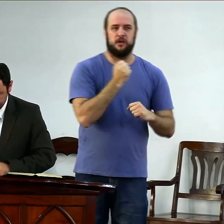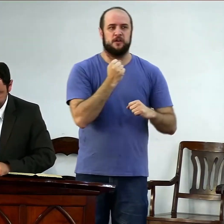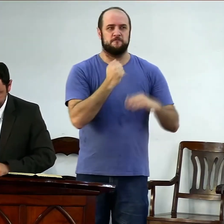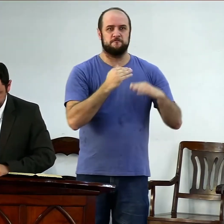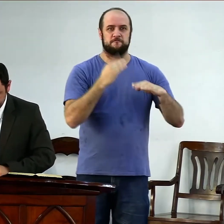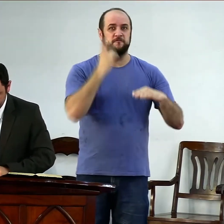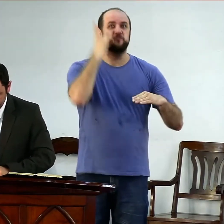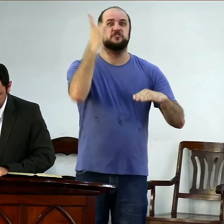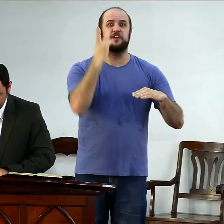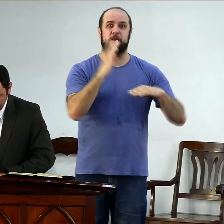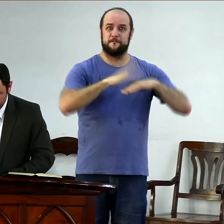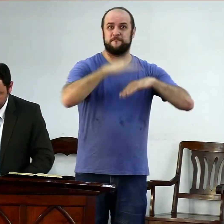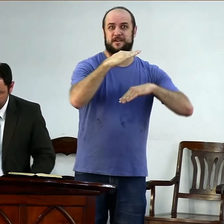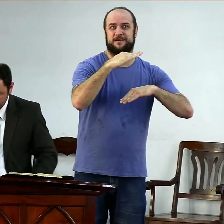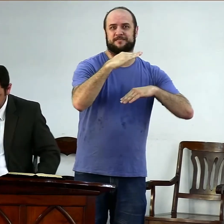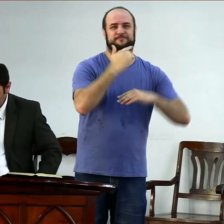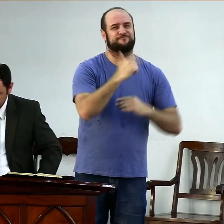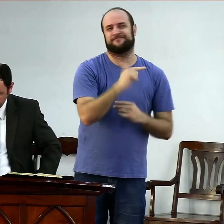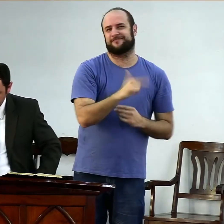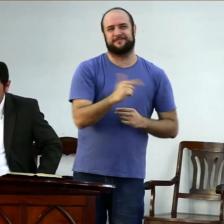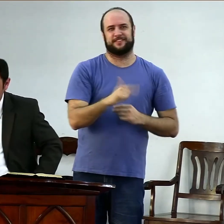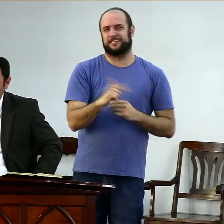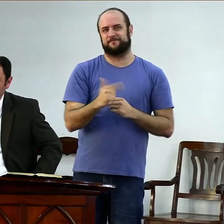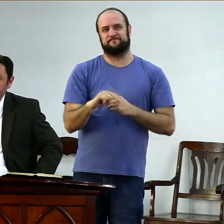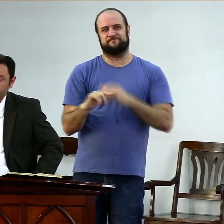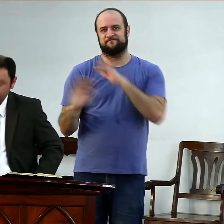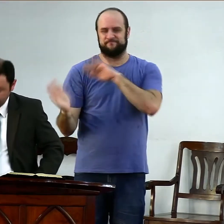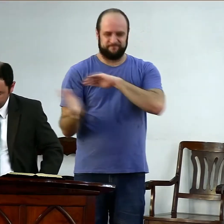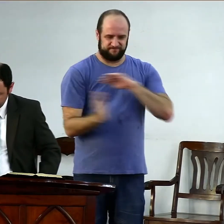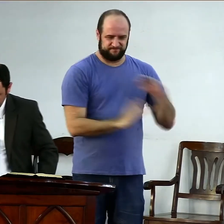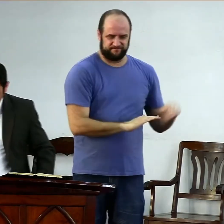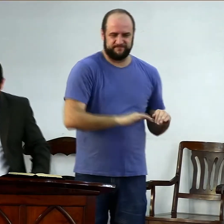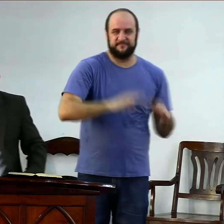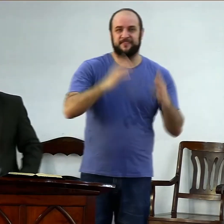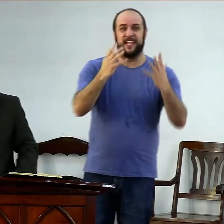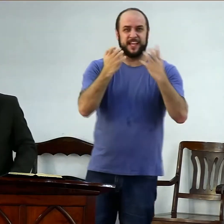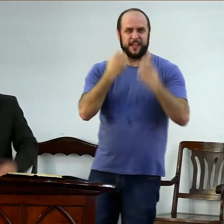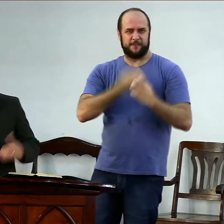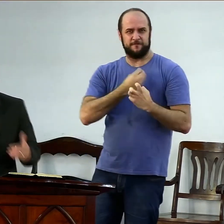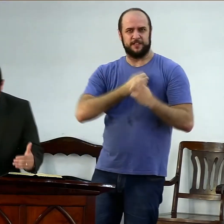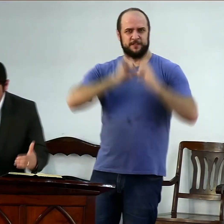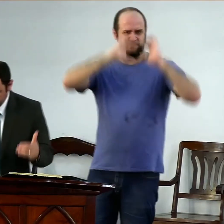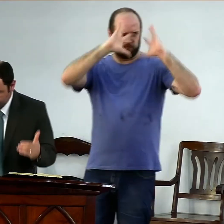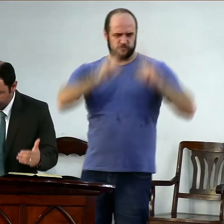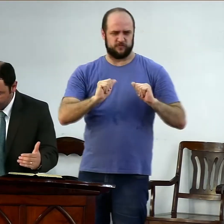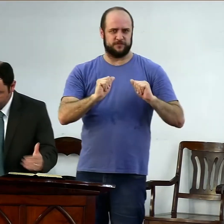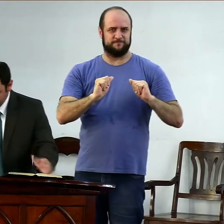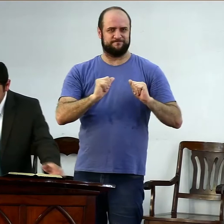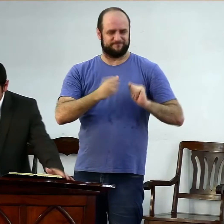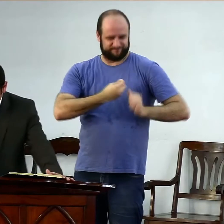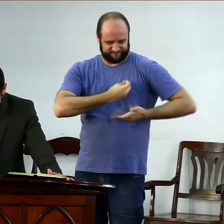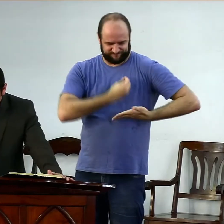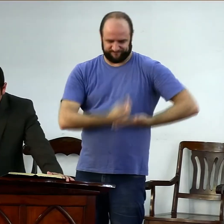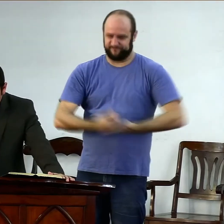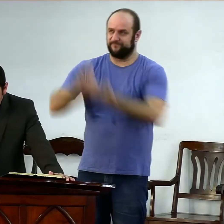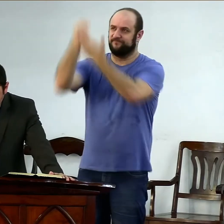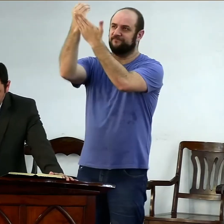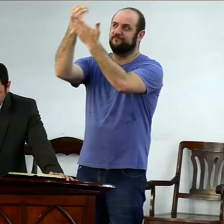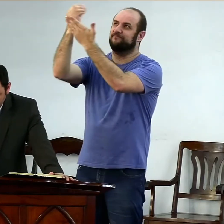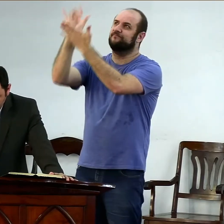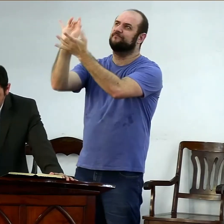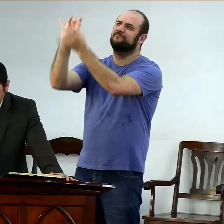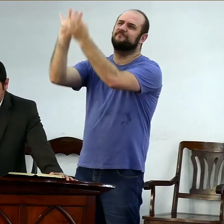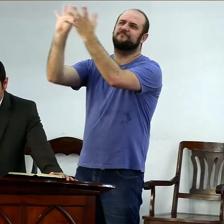vida. Quer viver a plenitude de dias? Entrega a sua vida ao Pai Celestial e